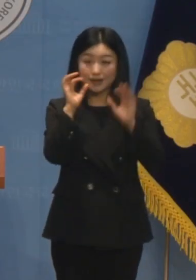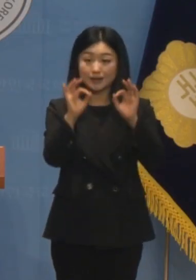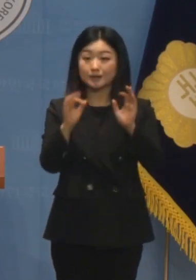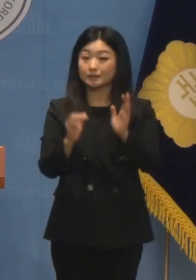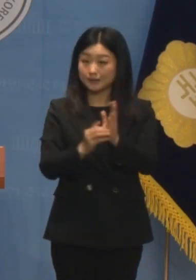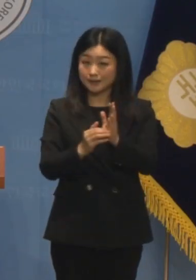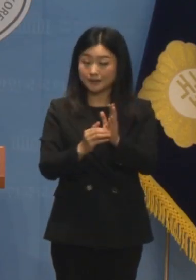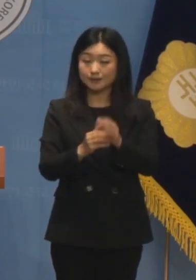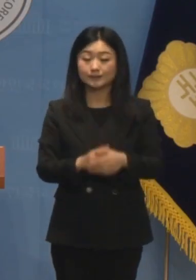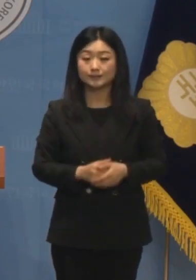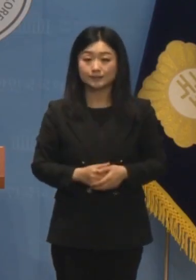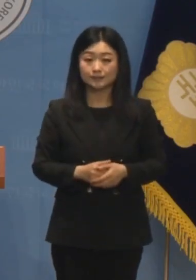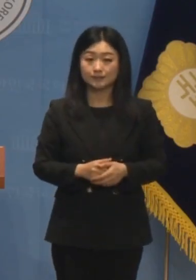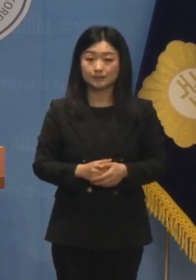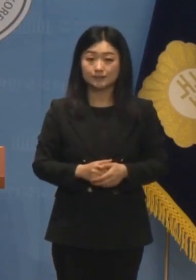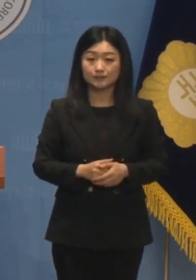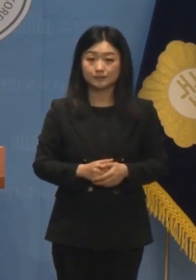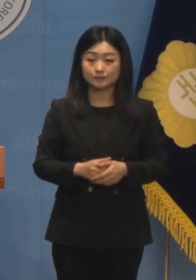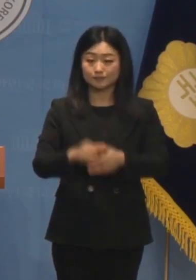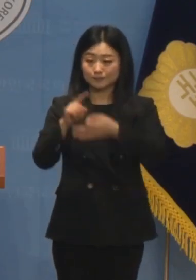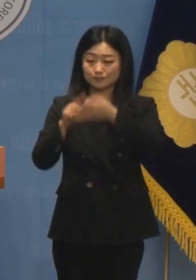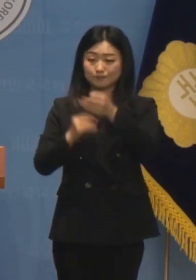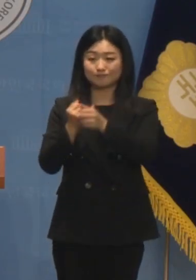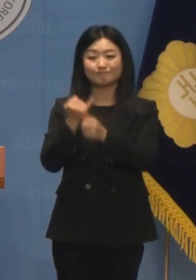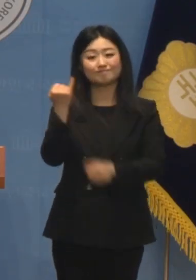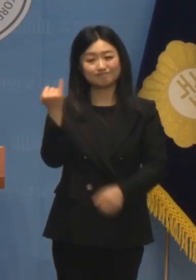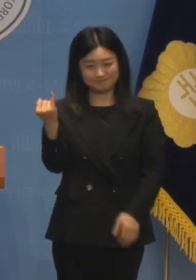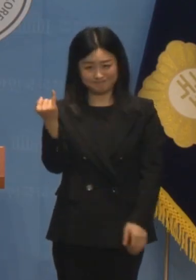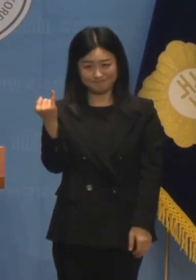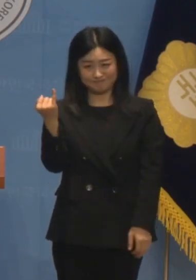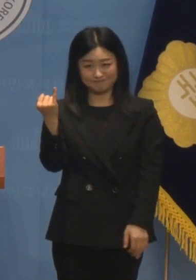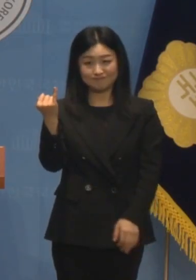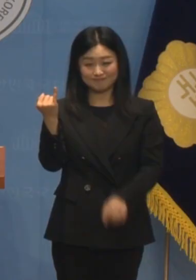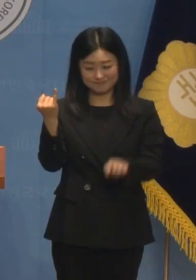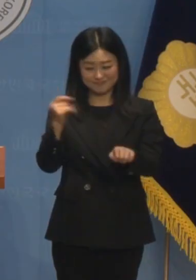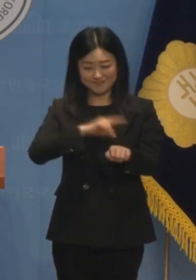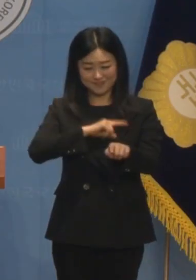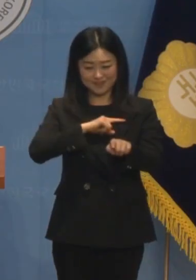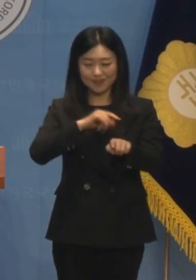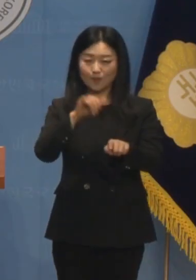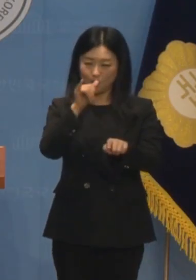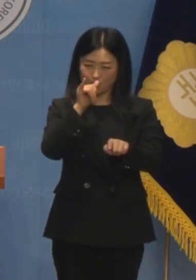이번에도 또 김건희 여사가 문건에 오르내리고 있습니다.